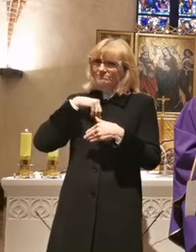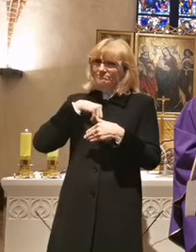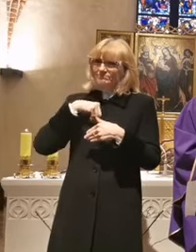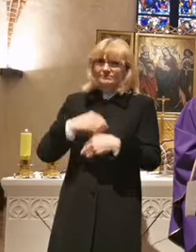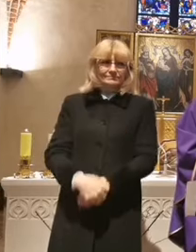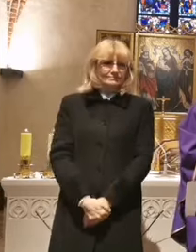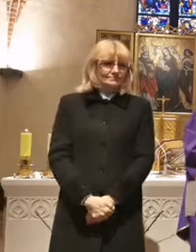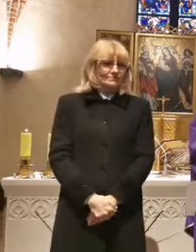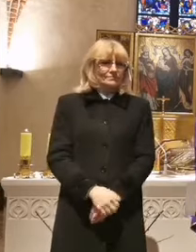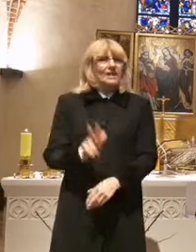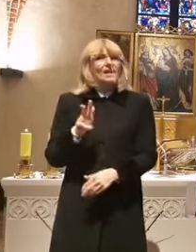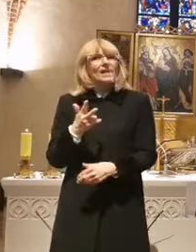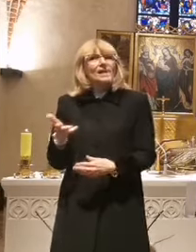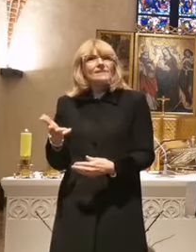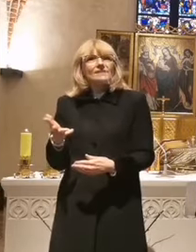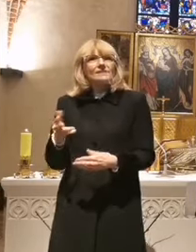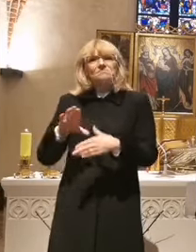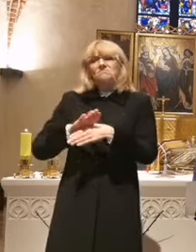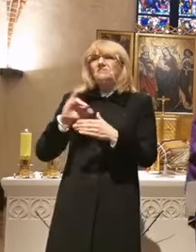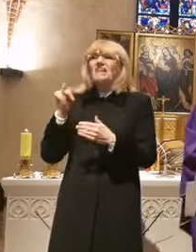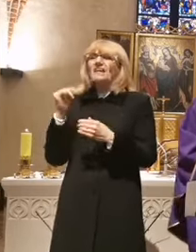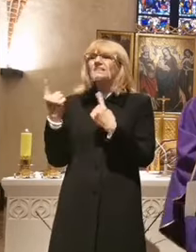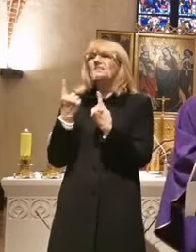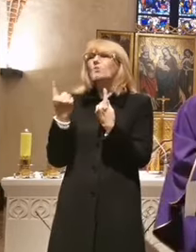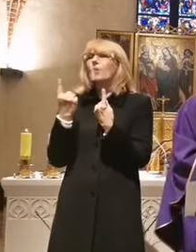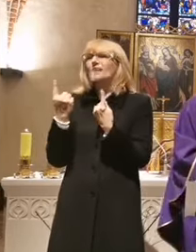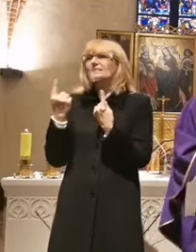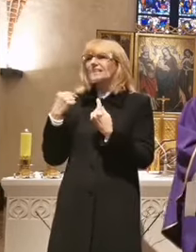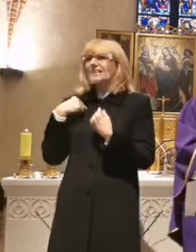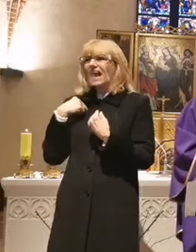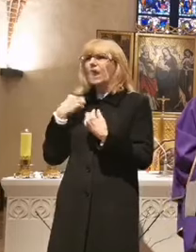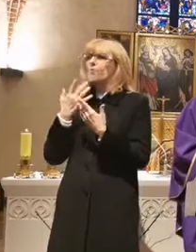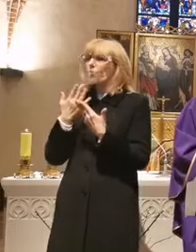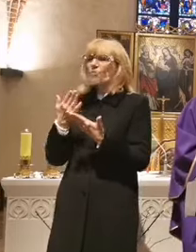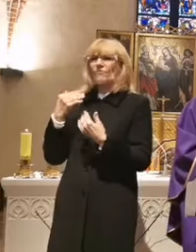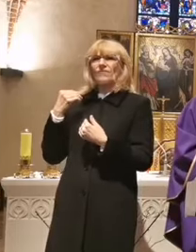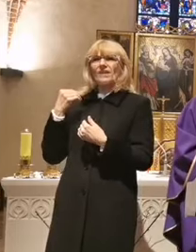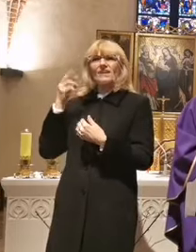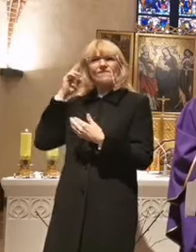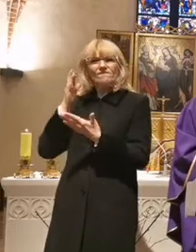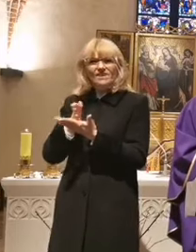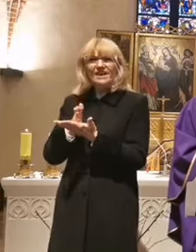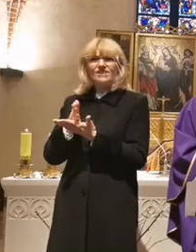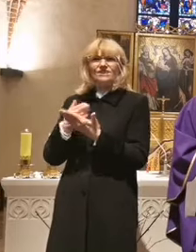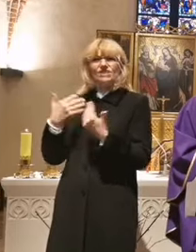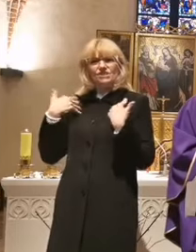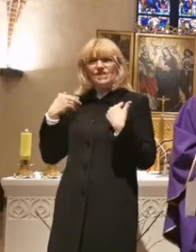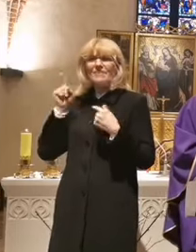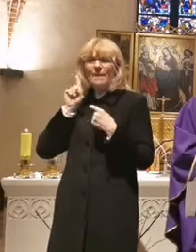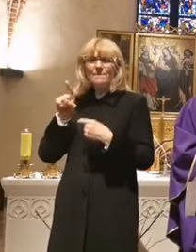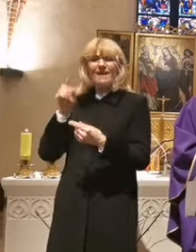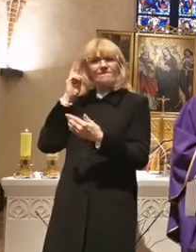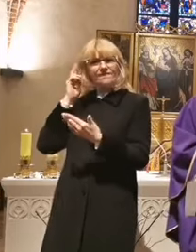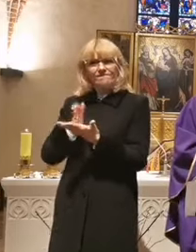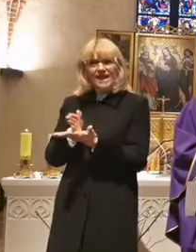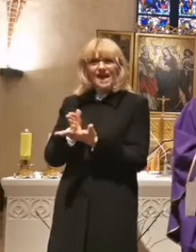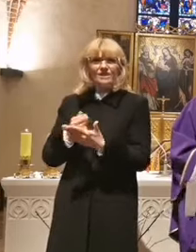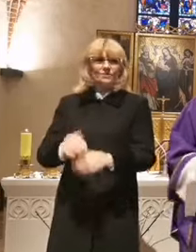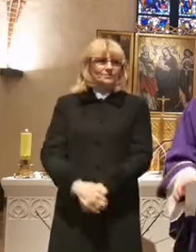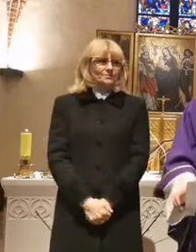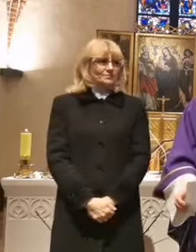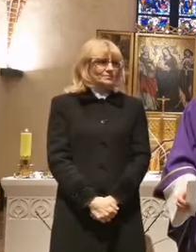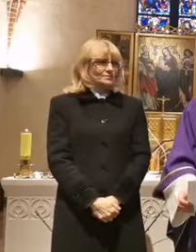religiosa? Kiedy, w jakich sytuacjach mówię i świadczę o mojej wierze? Kiedy żyję wiarą? So che in questi giorni in